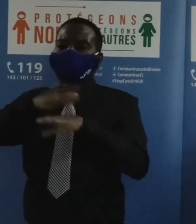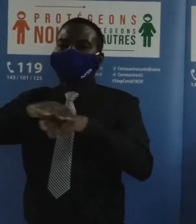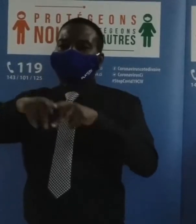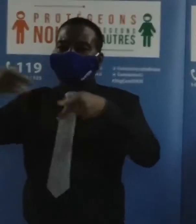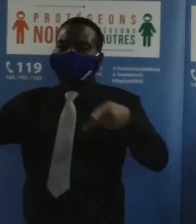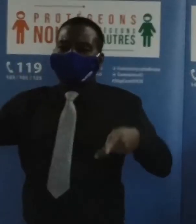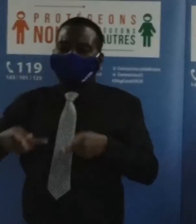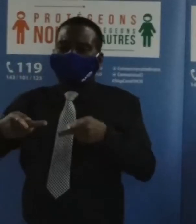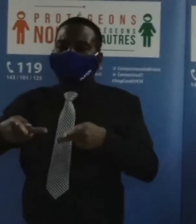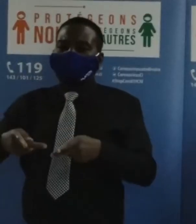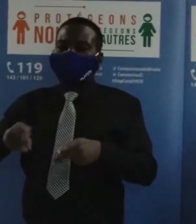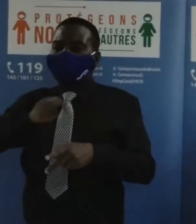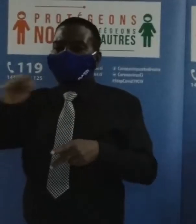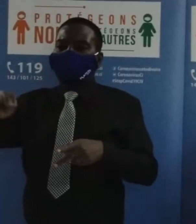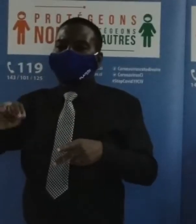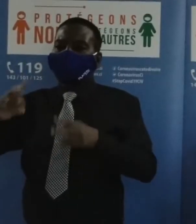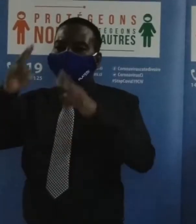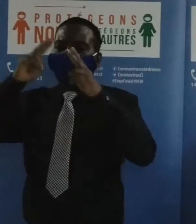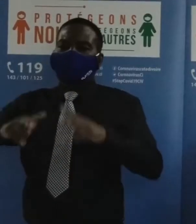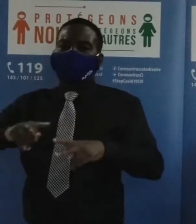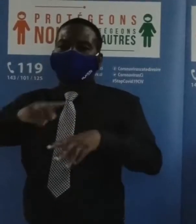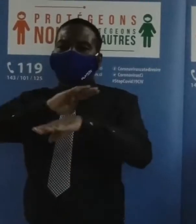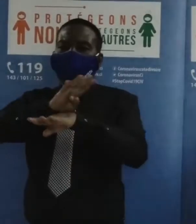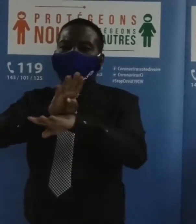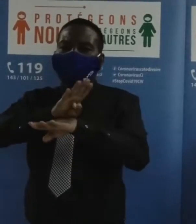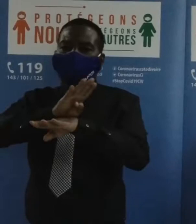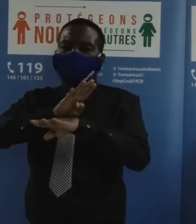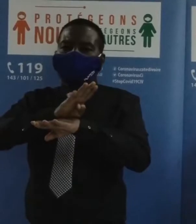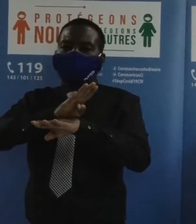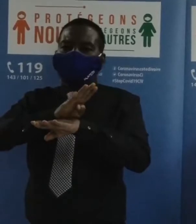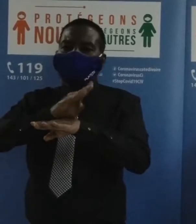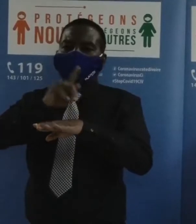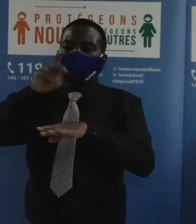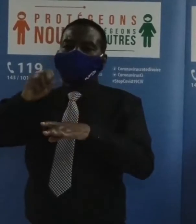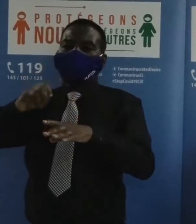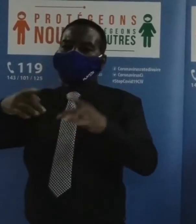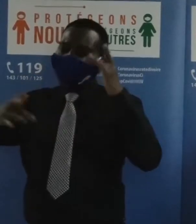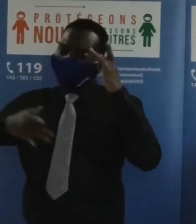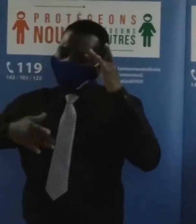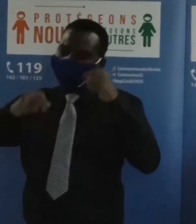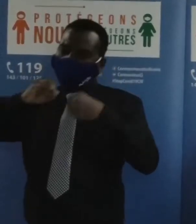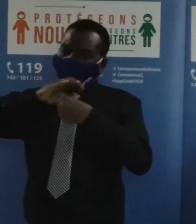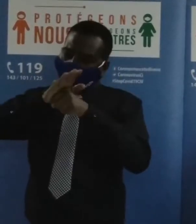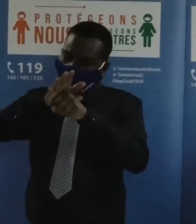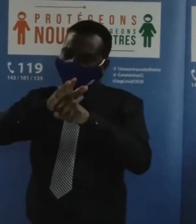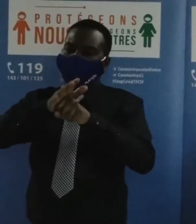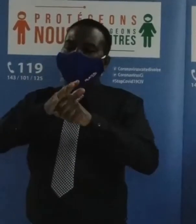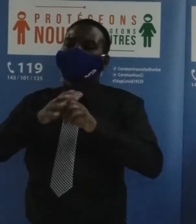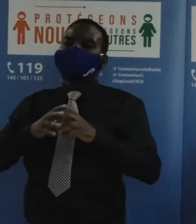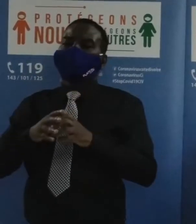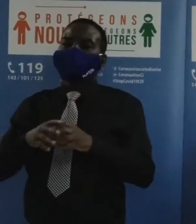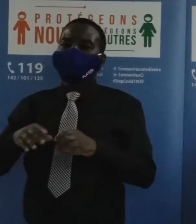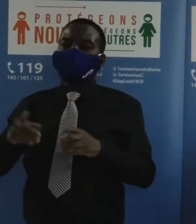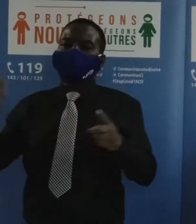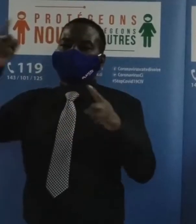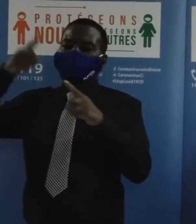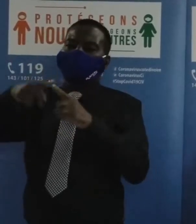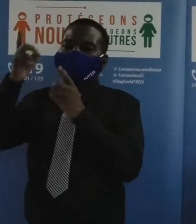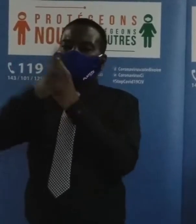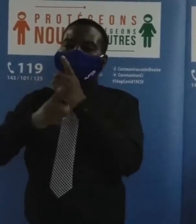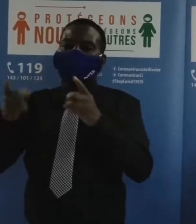au niveau de la ville de bouaké les malades du communisme affiche jusqu'à la date